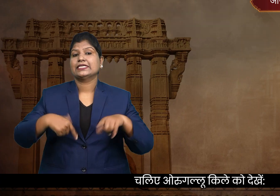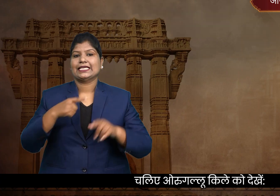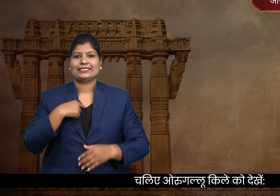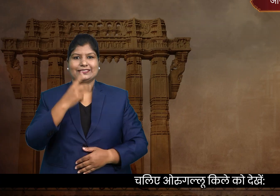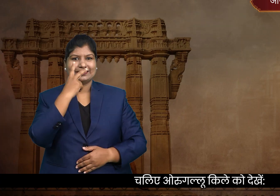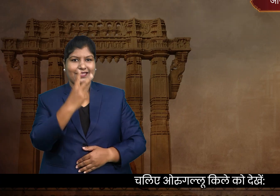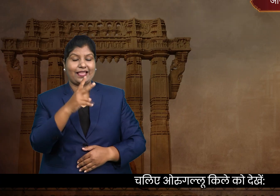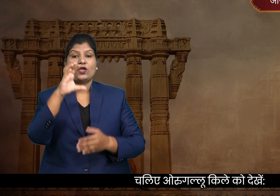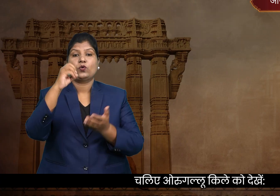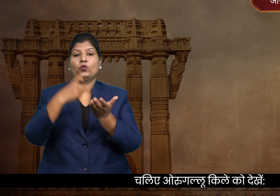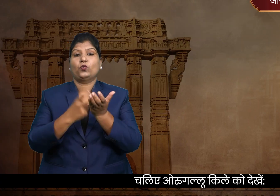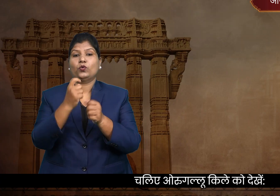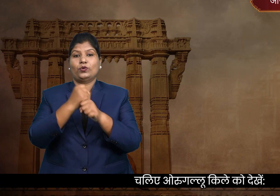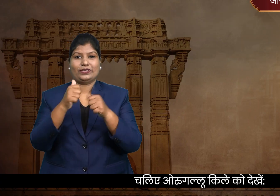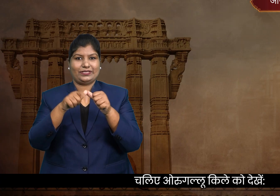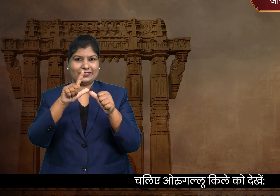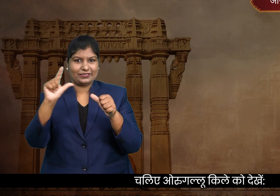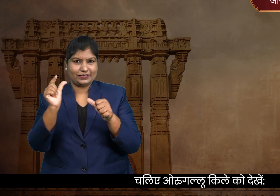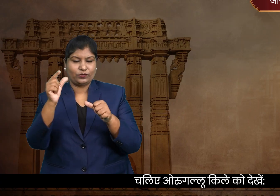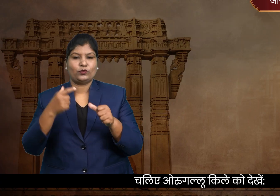चलिए